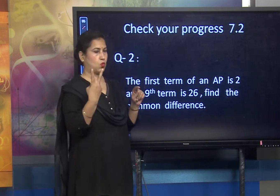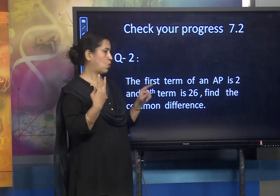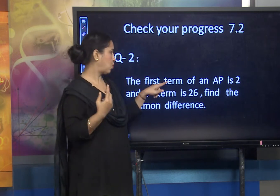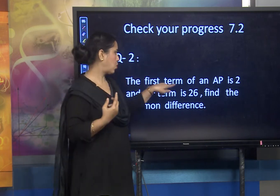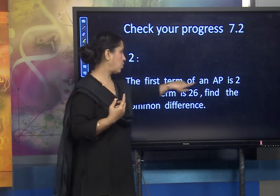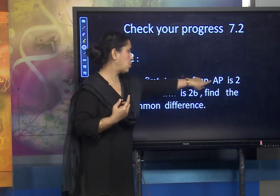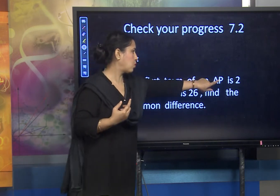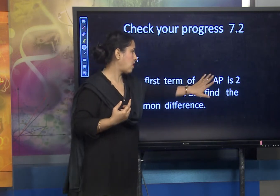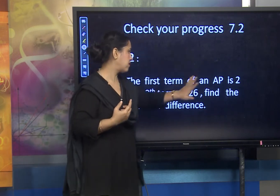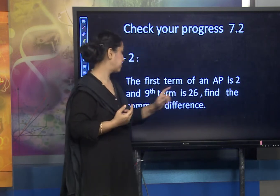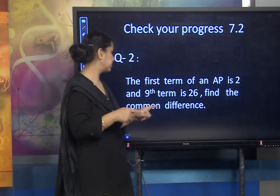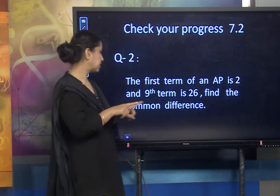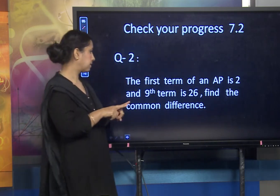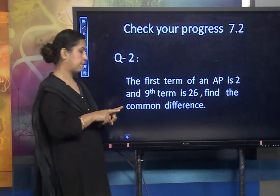यहाँ पे फर्स्ट टर्म ऑफ एन एपी इज 2